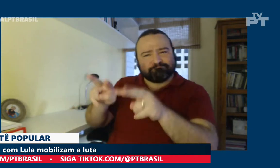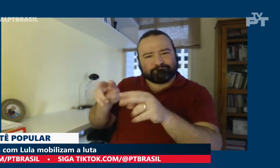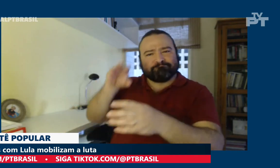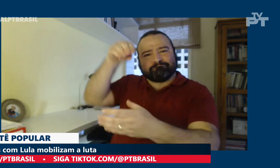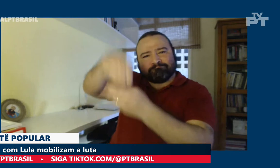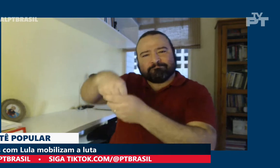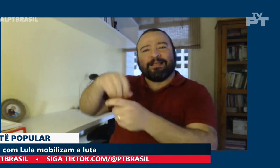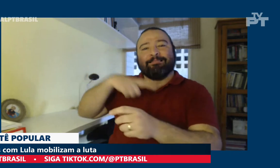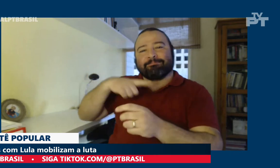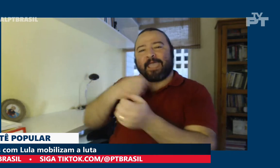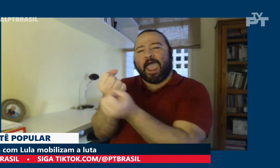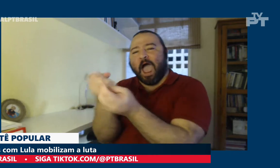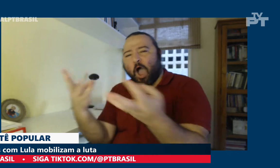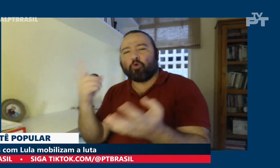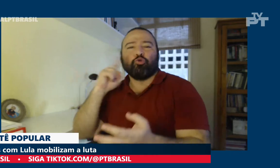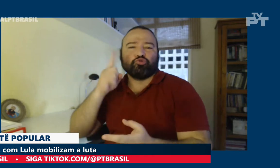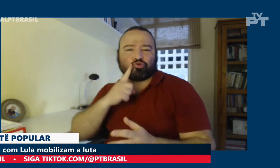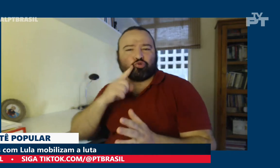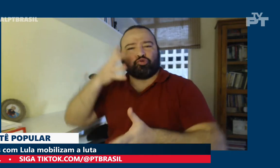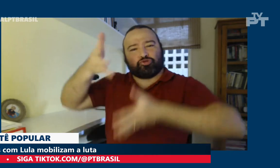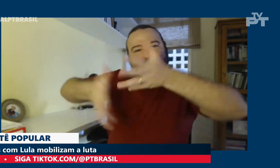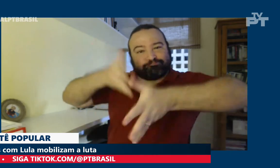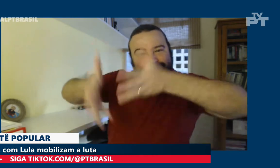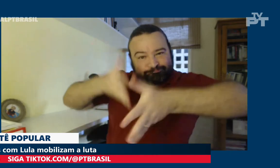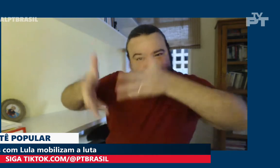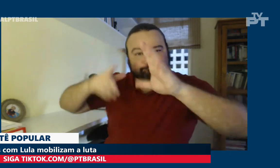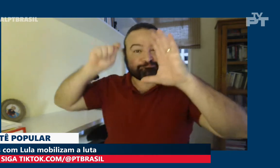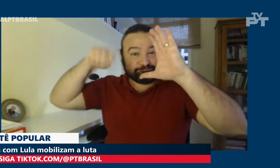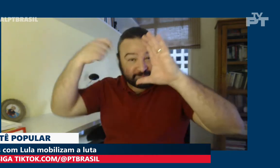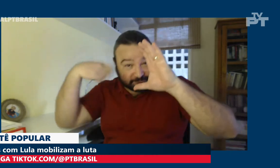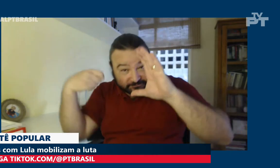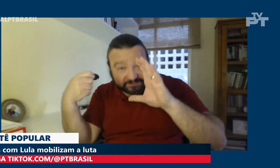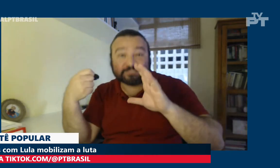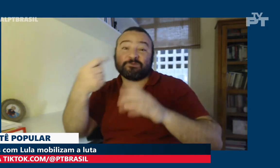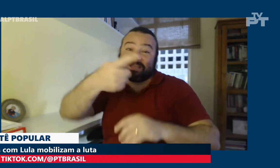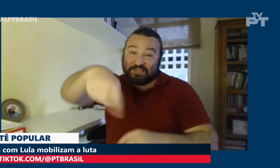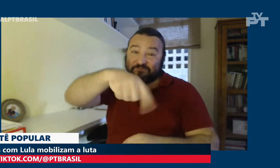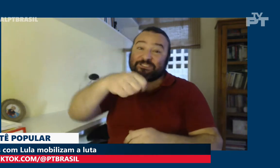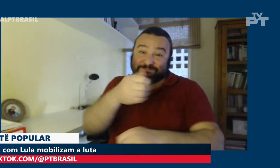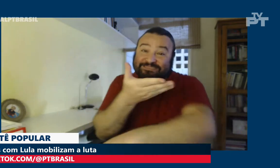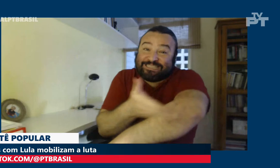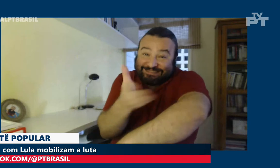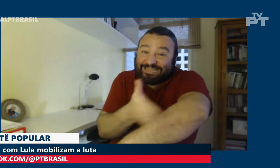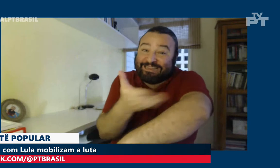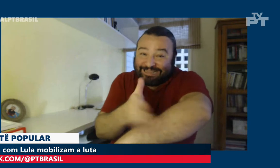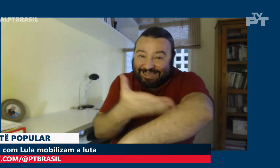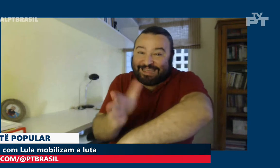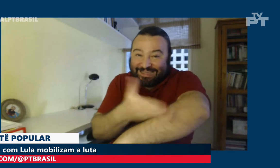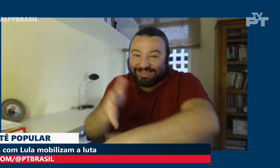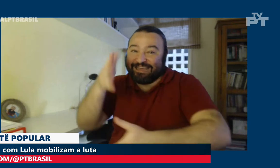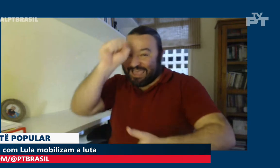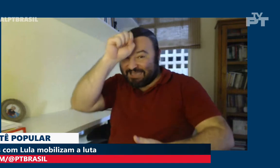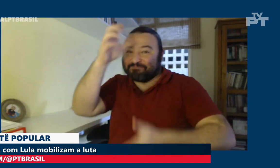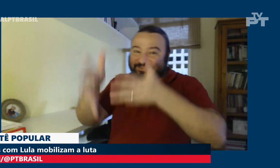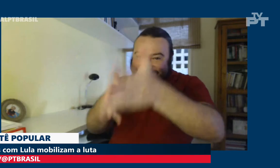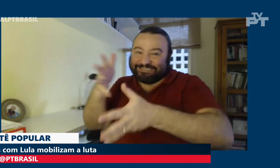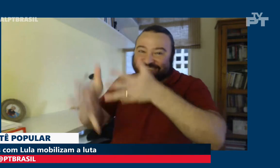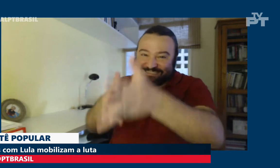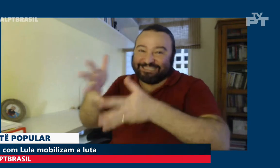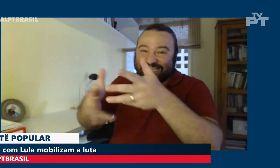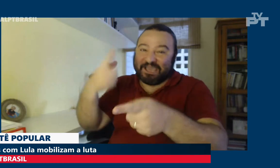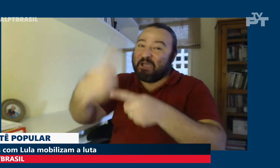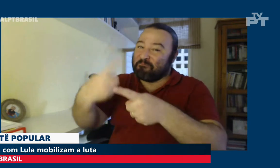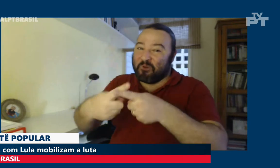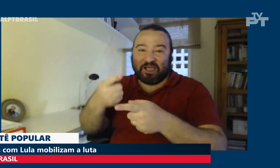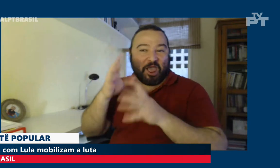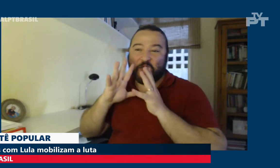nome. Então, vocês veem que existem muitos surdos que produzem conteúdos digitais sobre a língua de